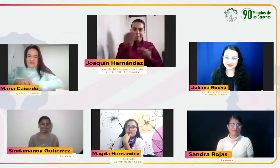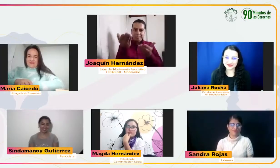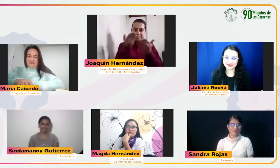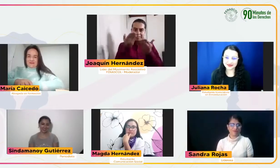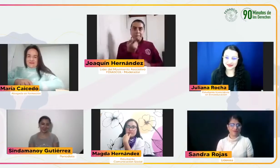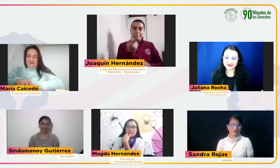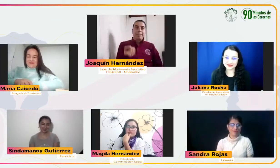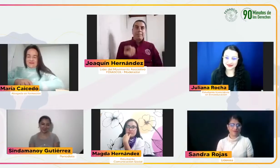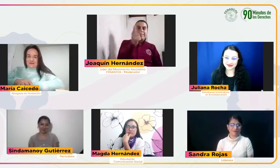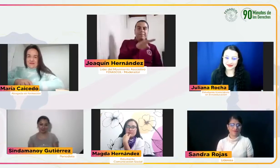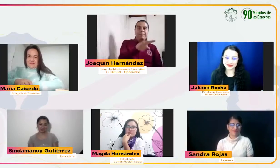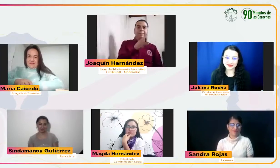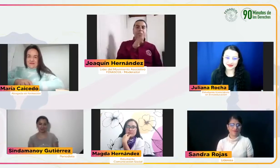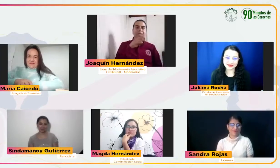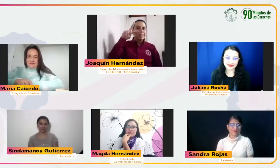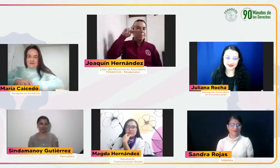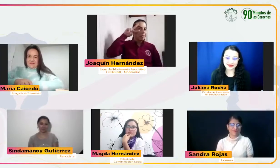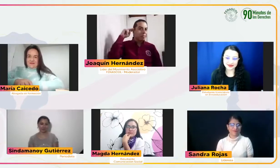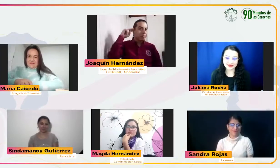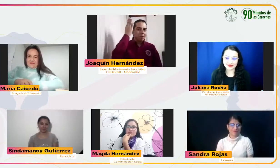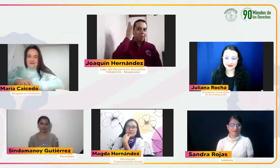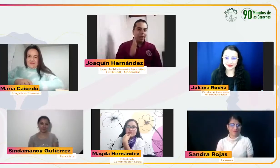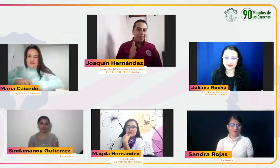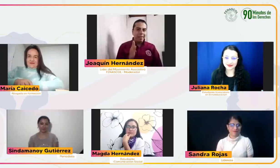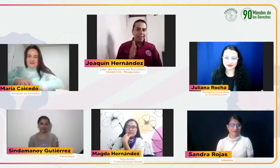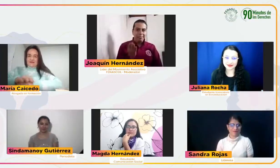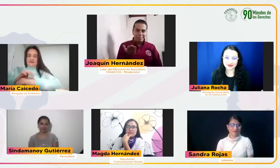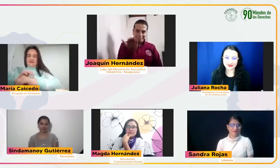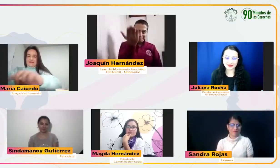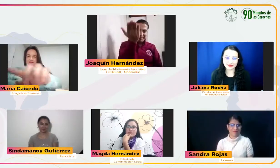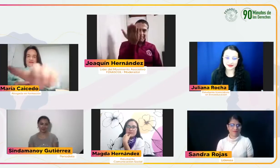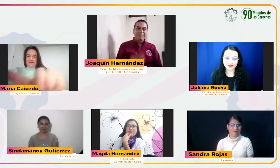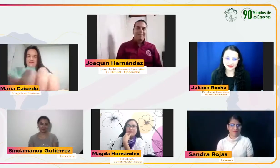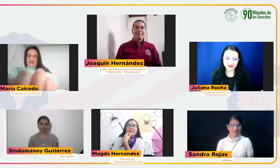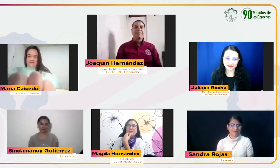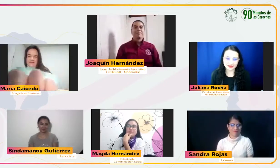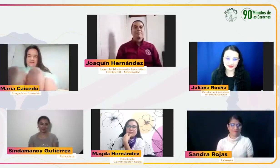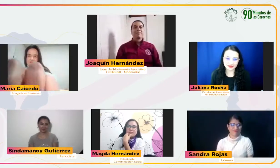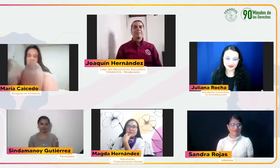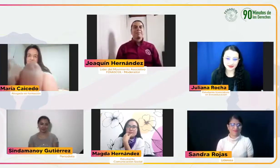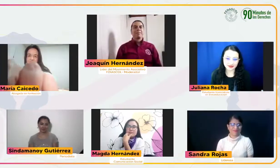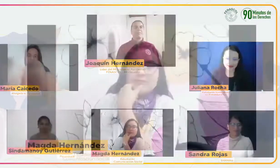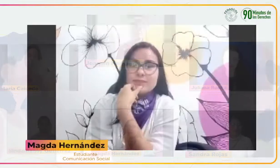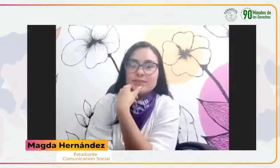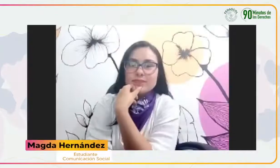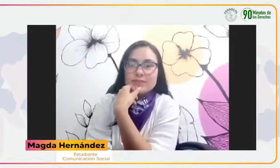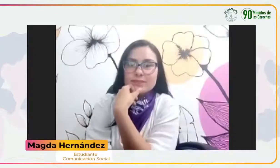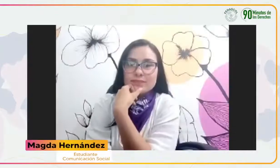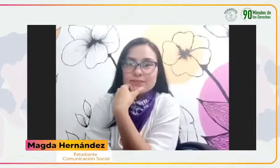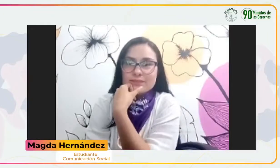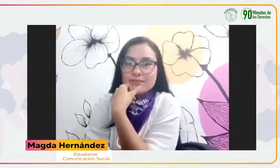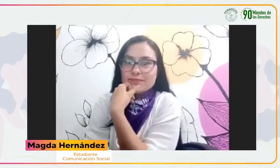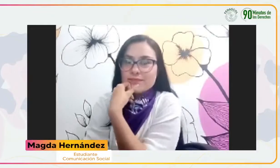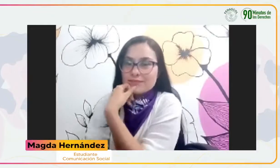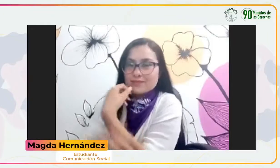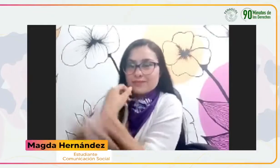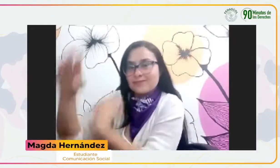Muchísimas gracias, Cinda, por estar acá. Y ahora démosle la seña a Magda Hernández.